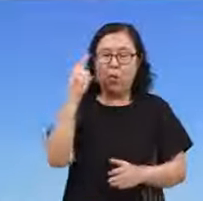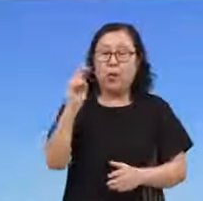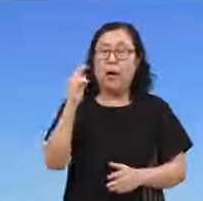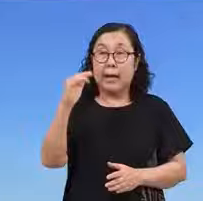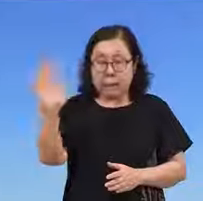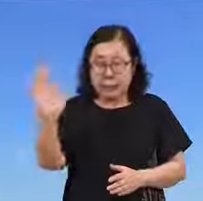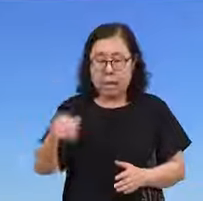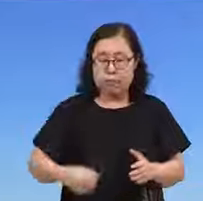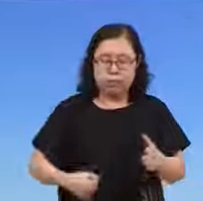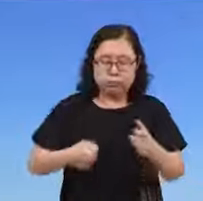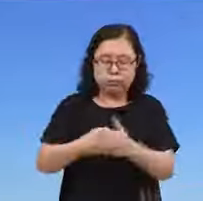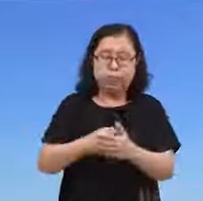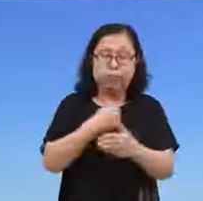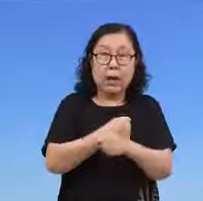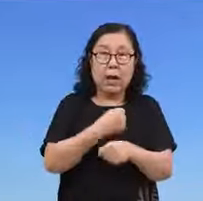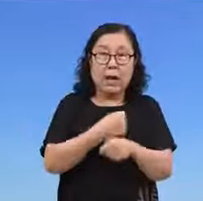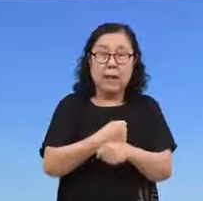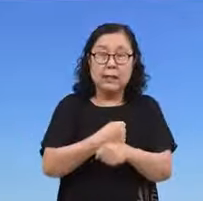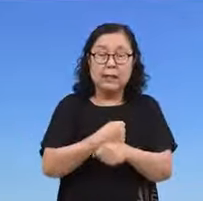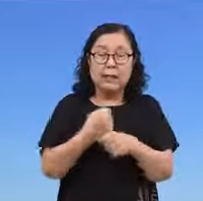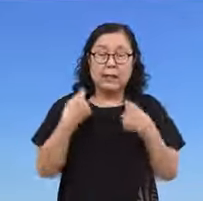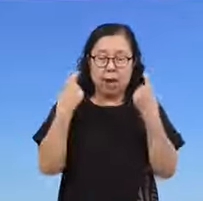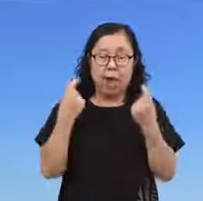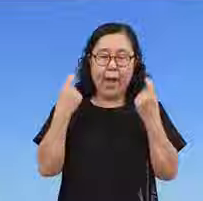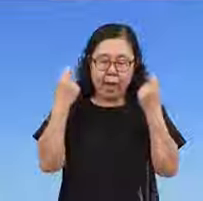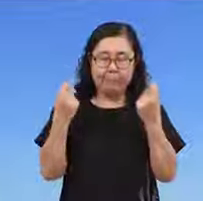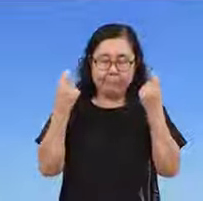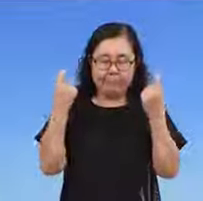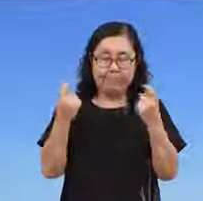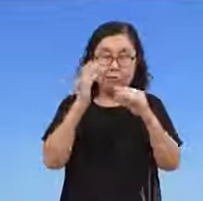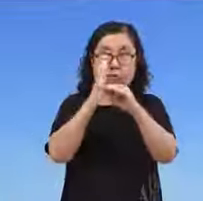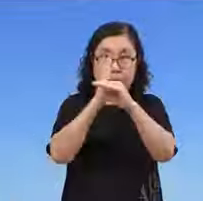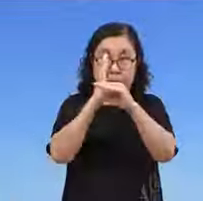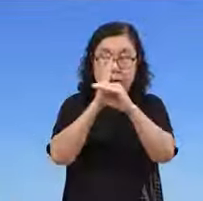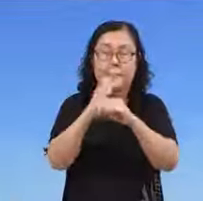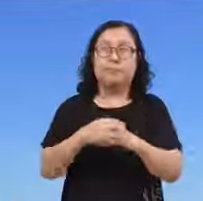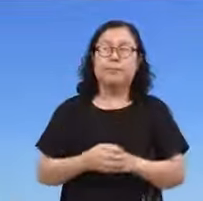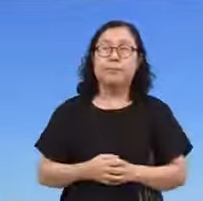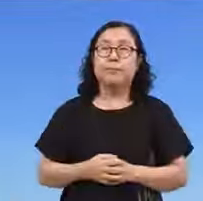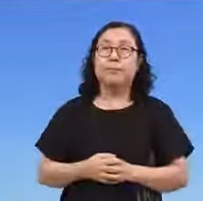이제 결단을 하고 고향으로 가고 있는 여정길 아닙니까?